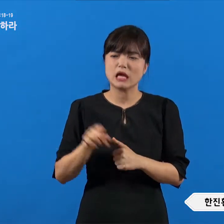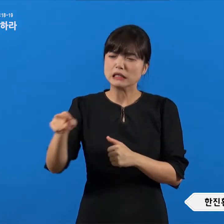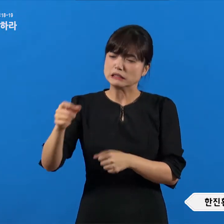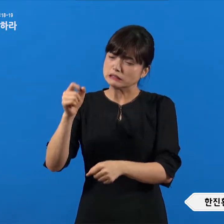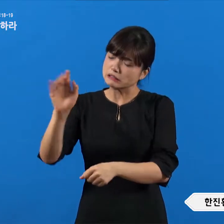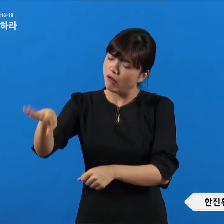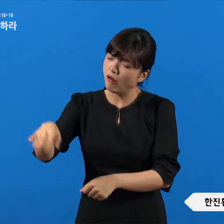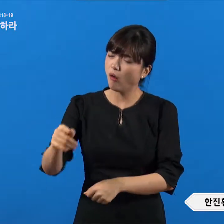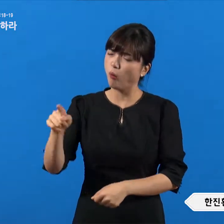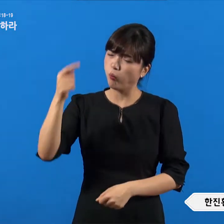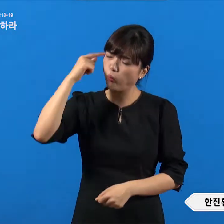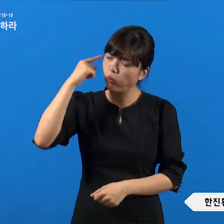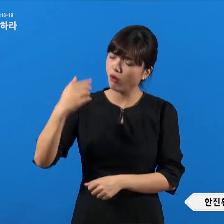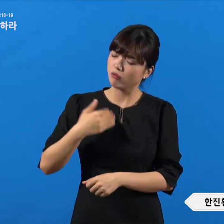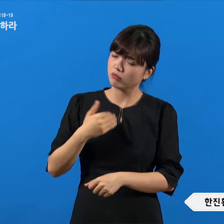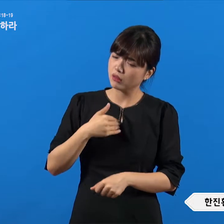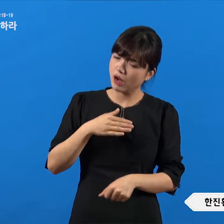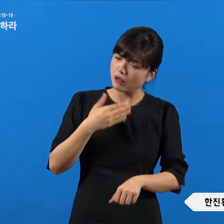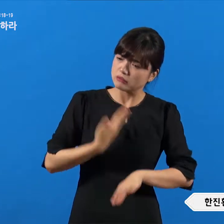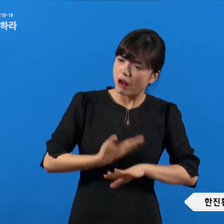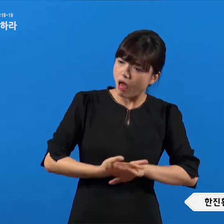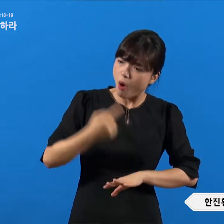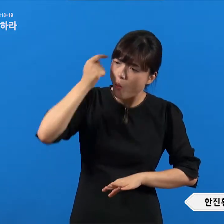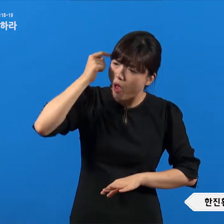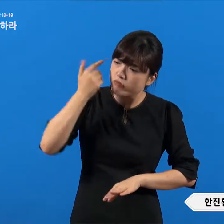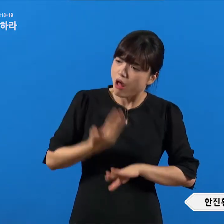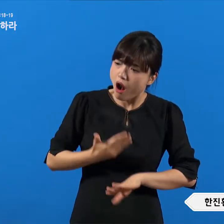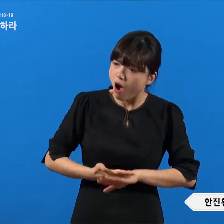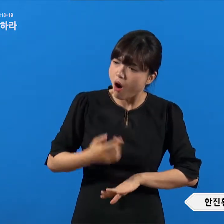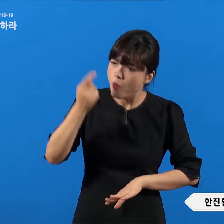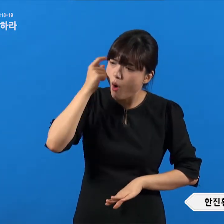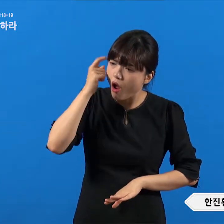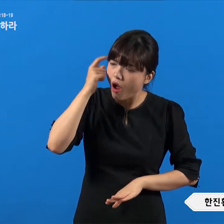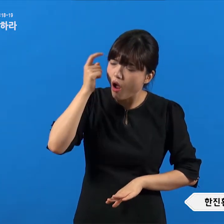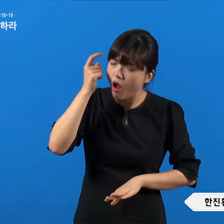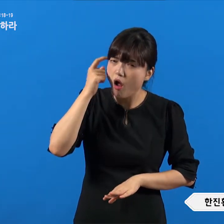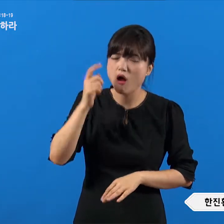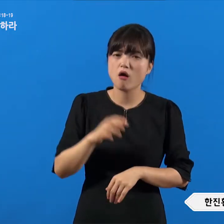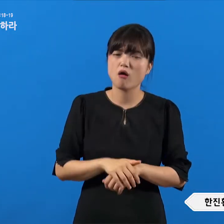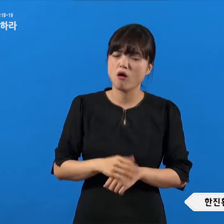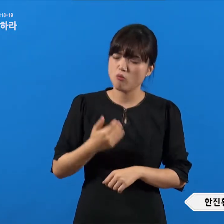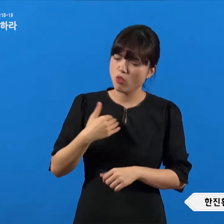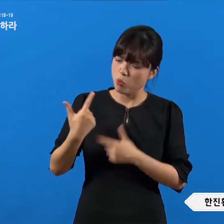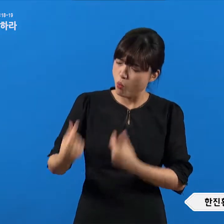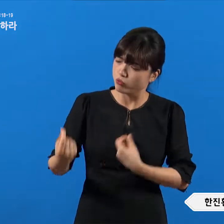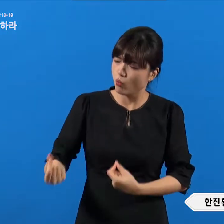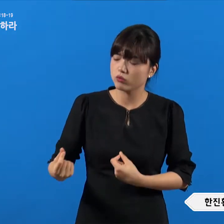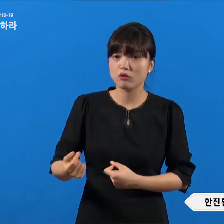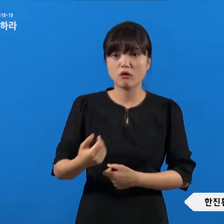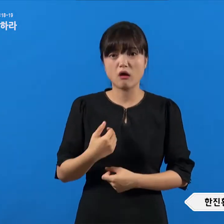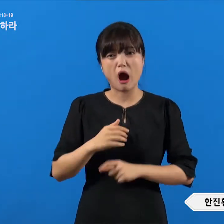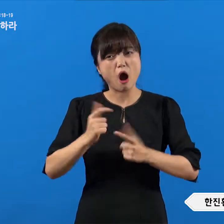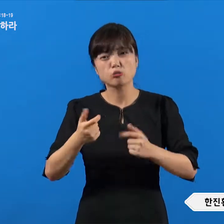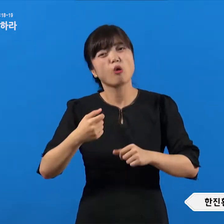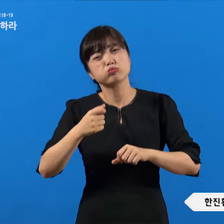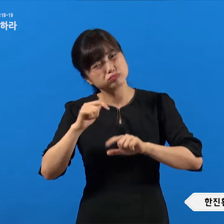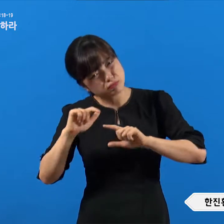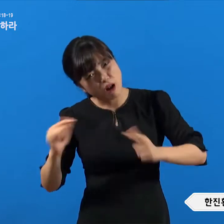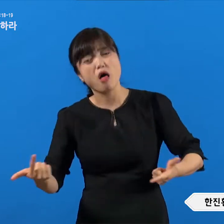당신은 왜 나처럼 안 해? 하는 것은 그건 제일 나쁜 것입니다. 왜 꼭 나처럼 해야 됩니까? 서로